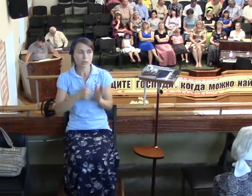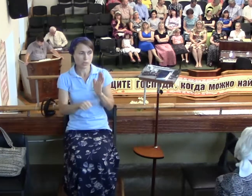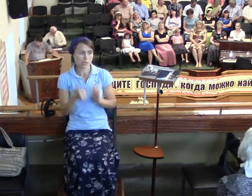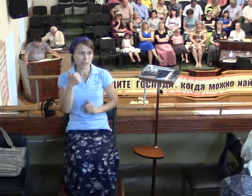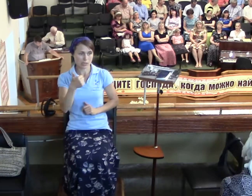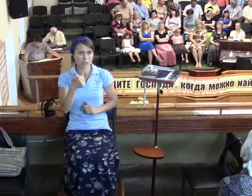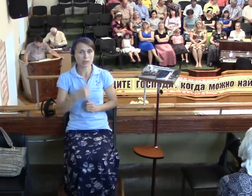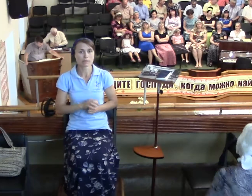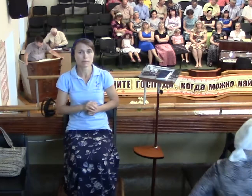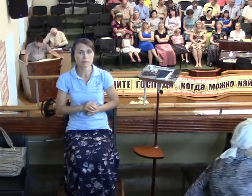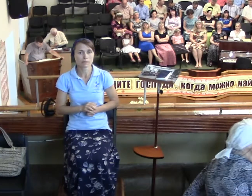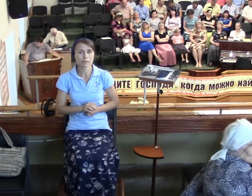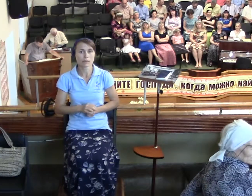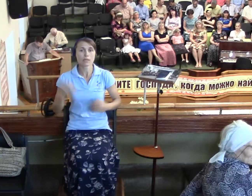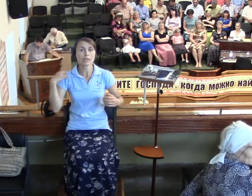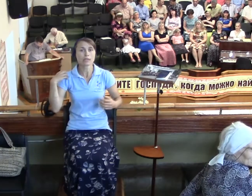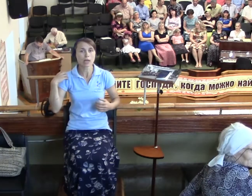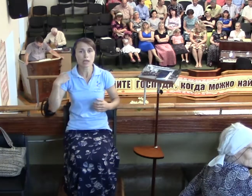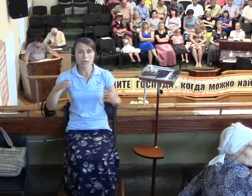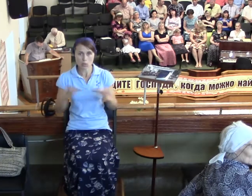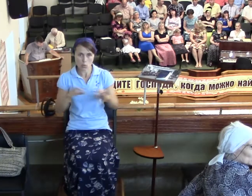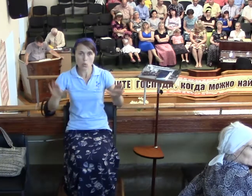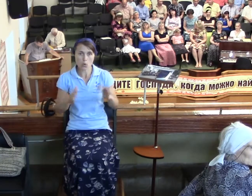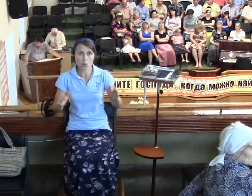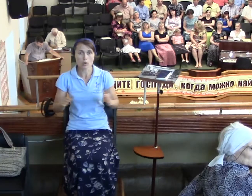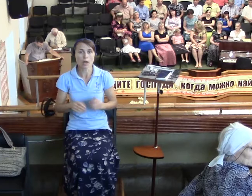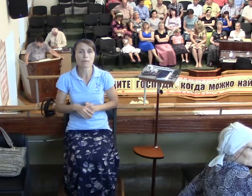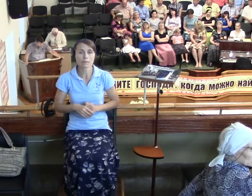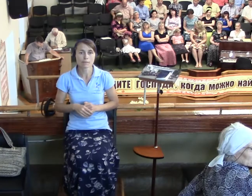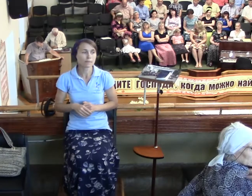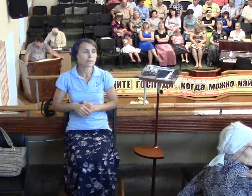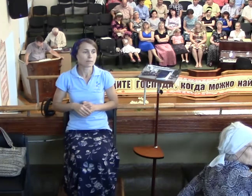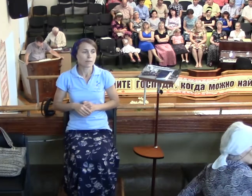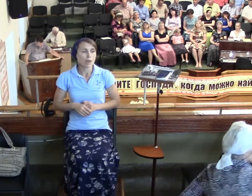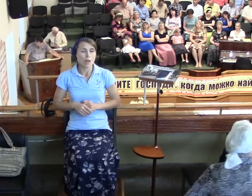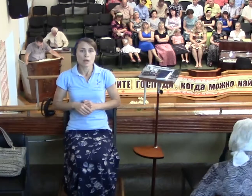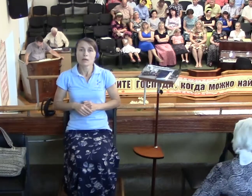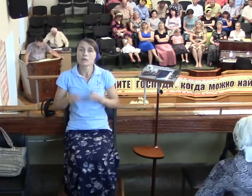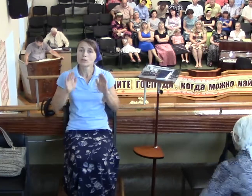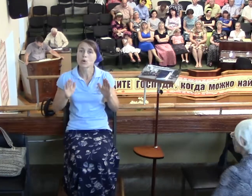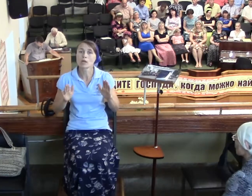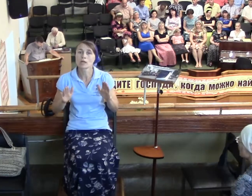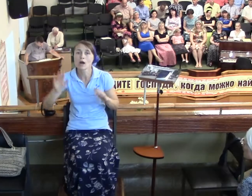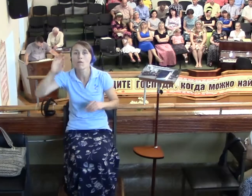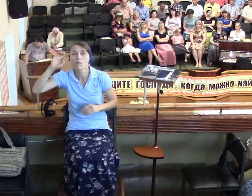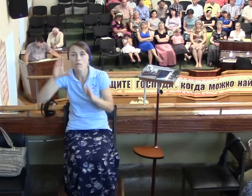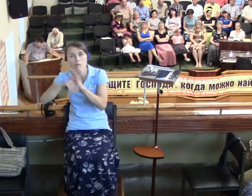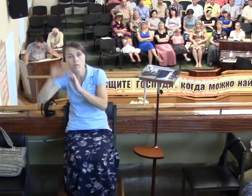61. Начальнику хора Идифумова, псалом Давида. Только в